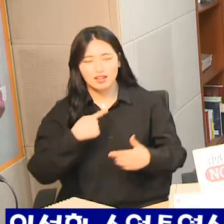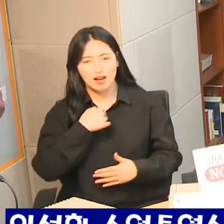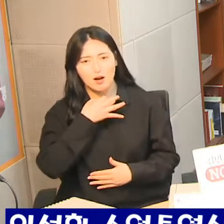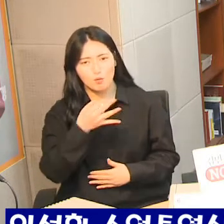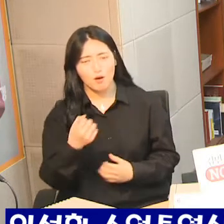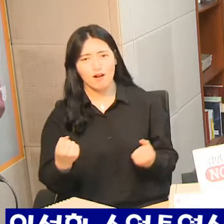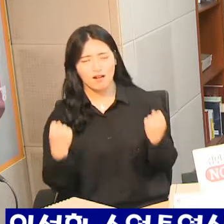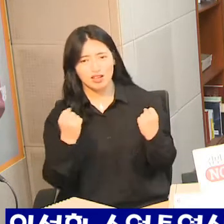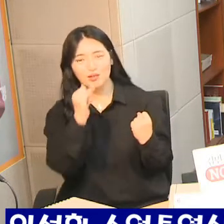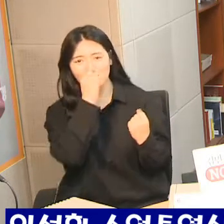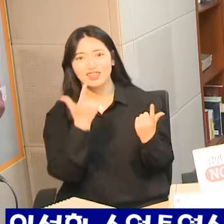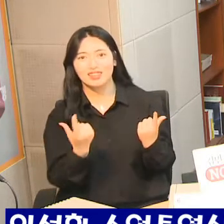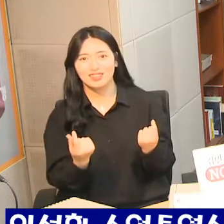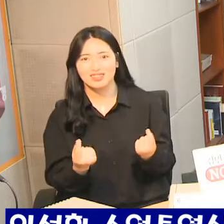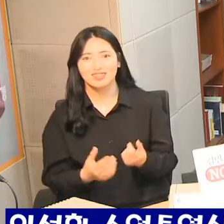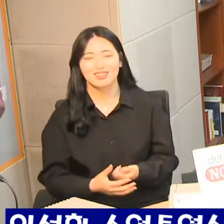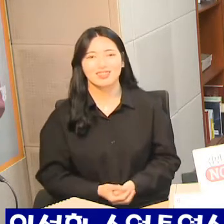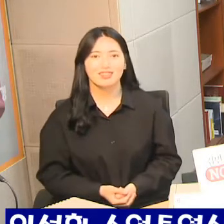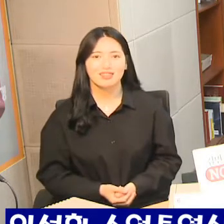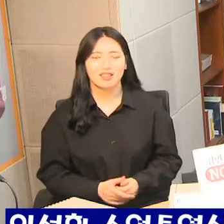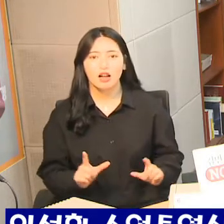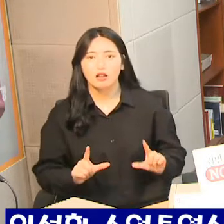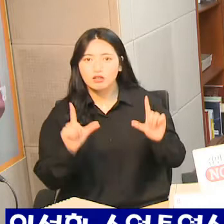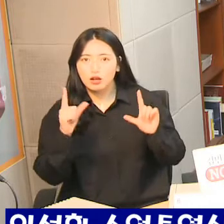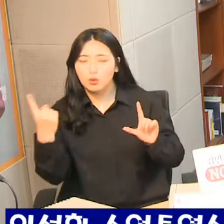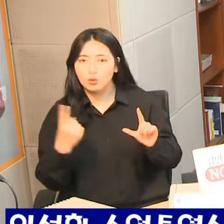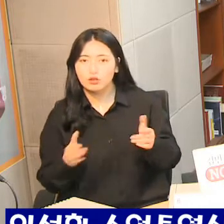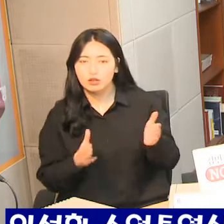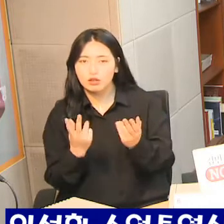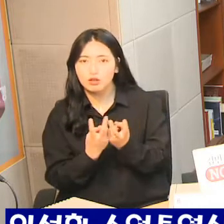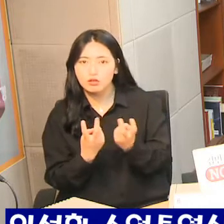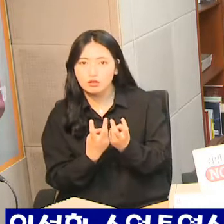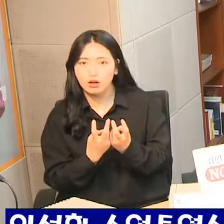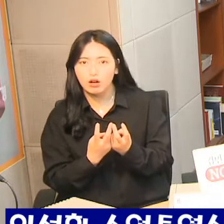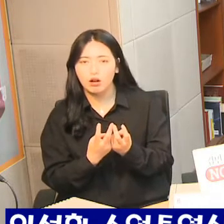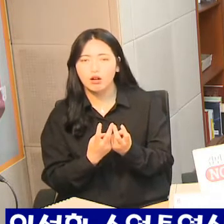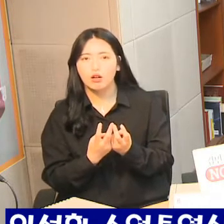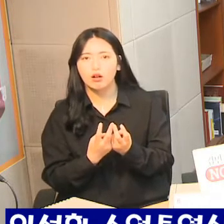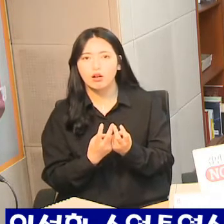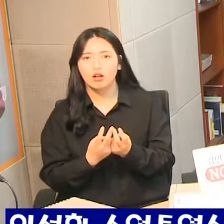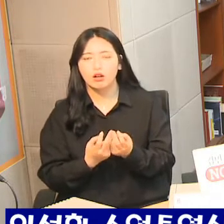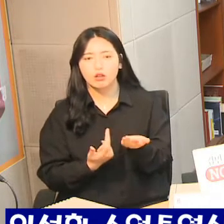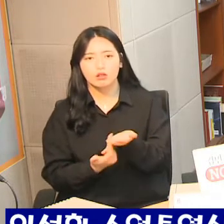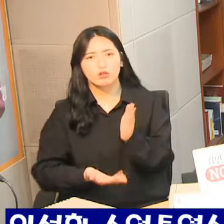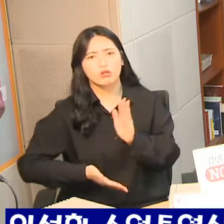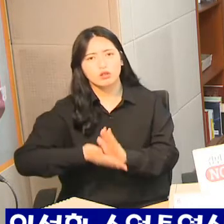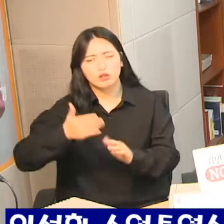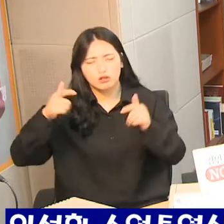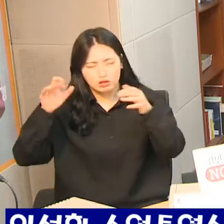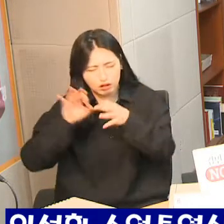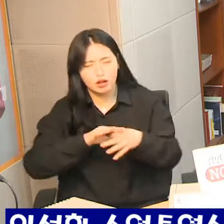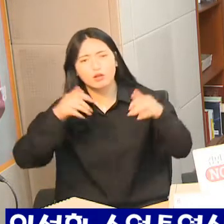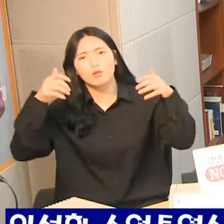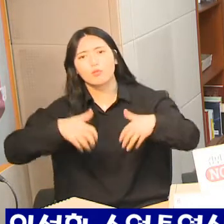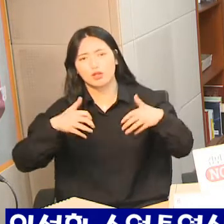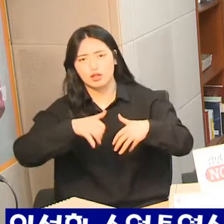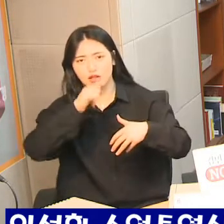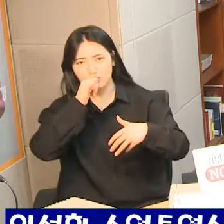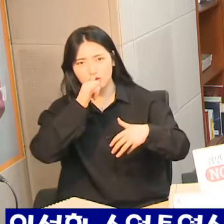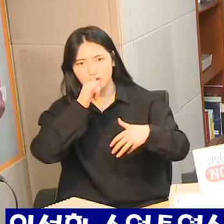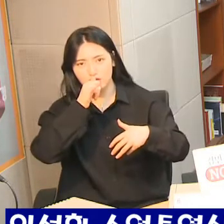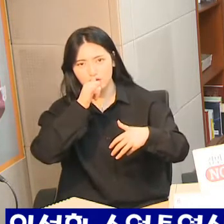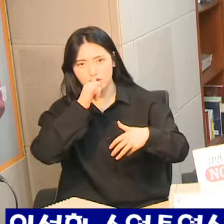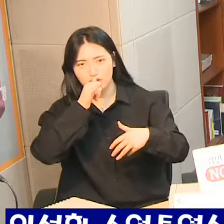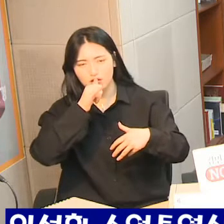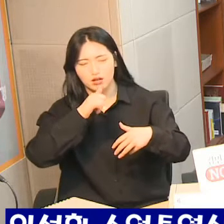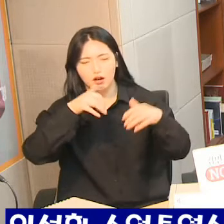목소리가 힘찹니다. 네, 네. 날씨 어때요? 오시는 길에 괜찮았어요? 계속 모르겠어요. 제주시는 계속 비가 오고 네. 추적추적,